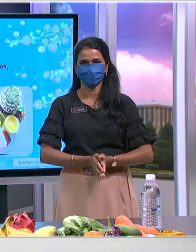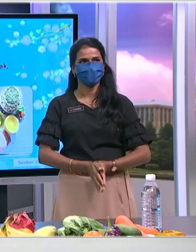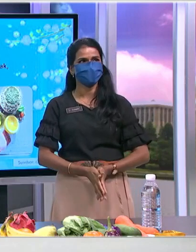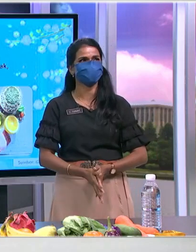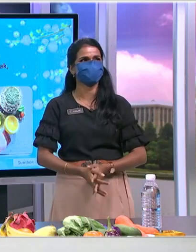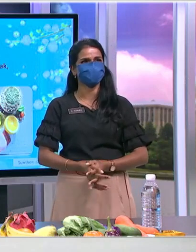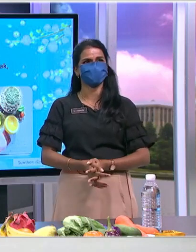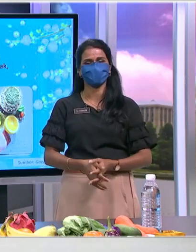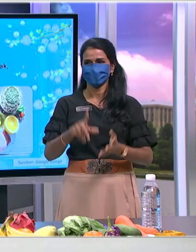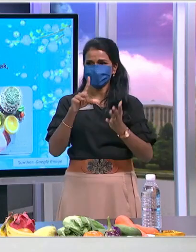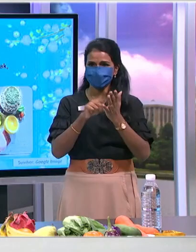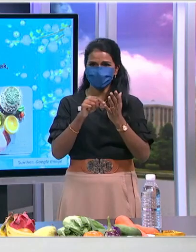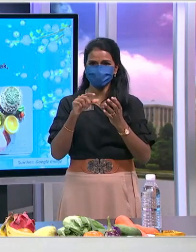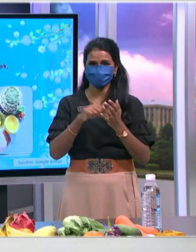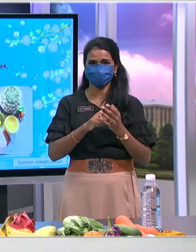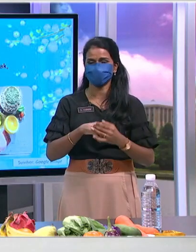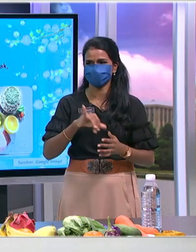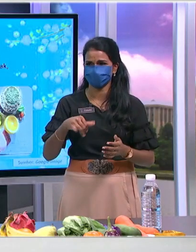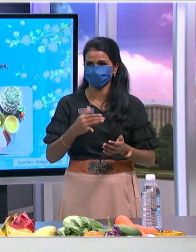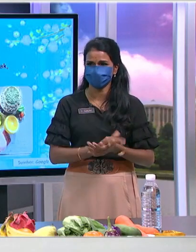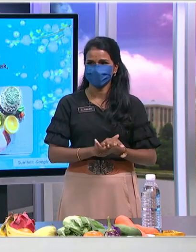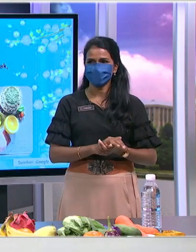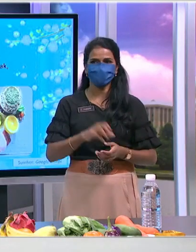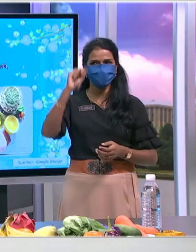Pandai. Ayam juga. Okey,